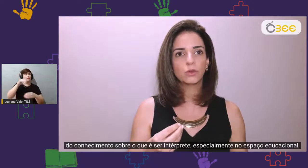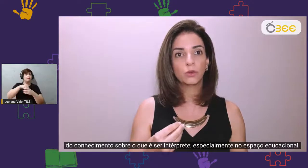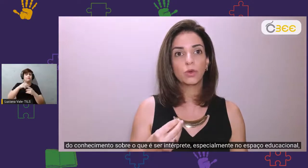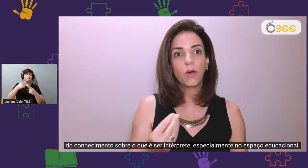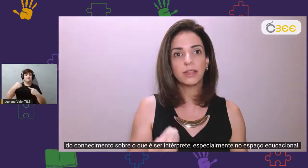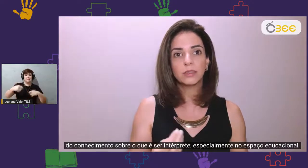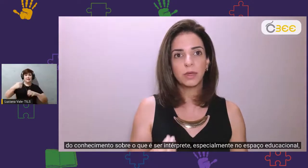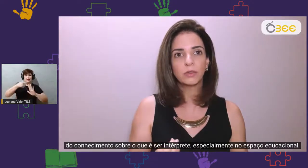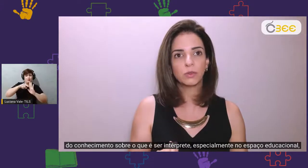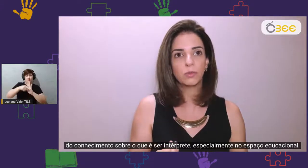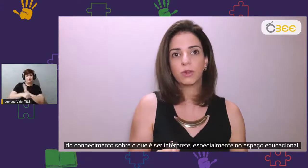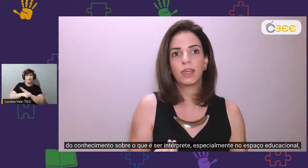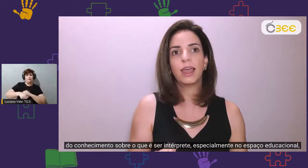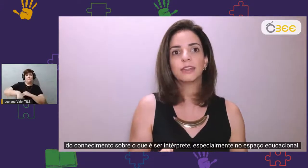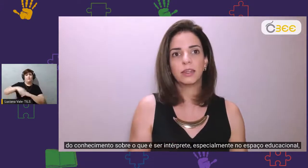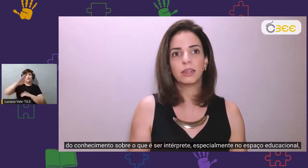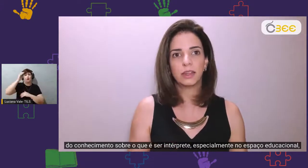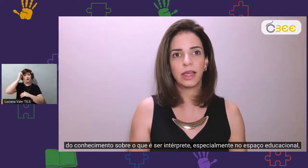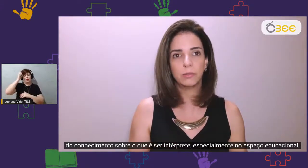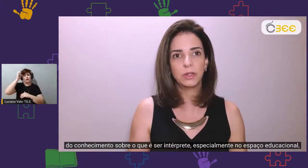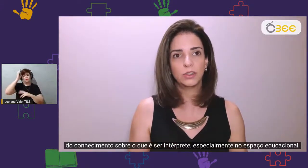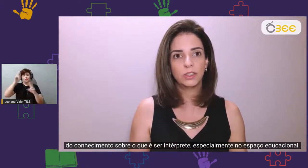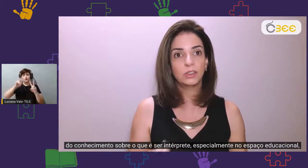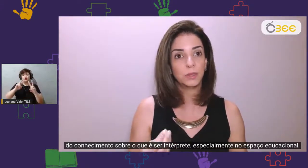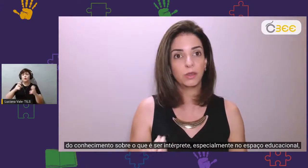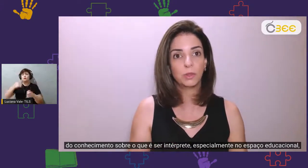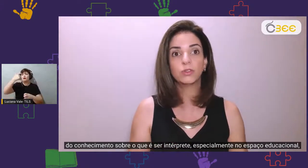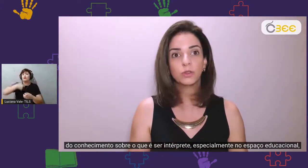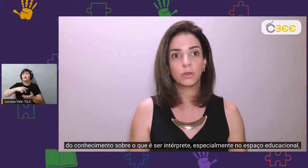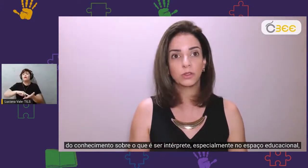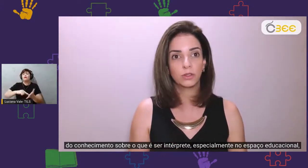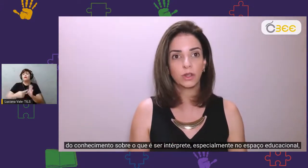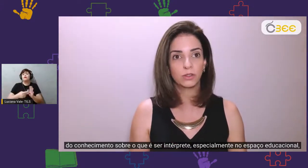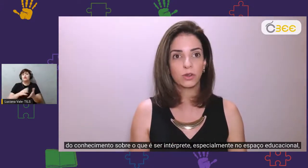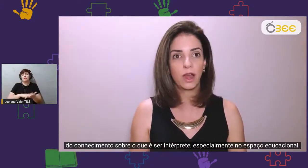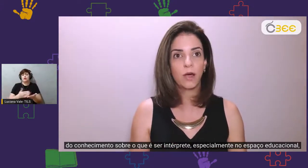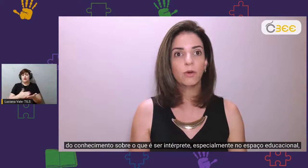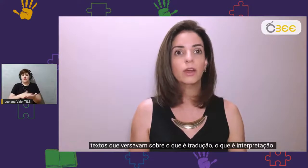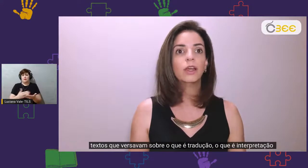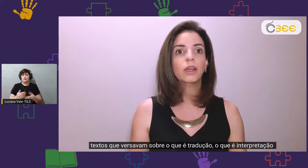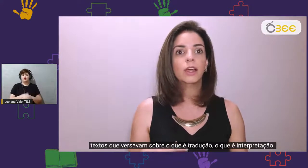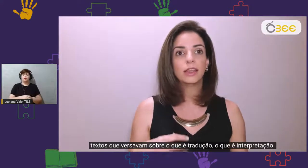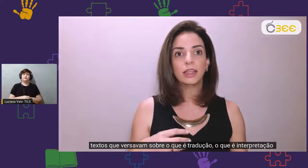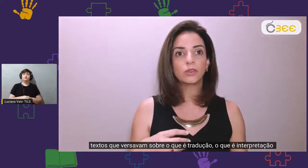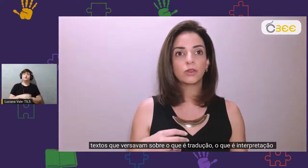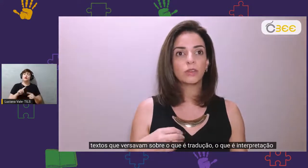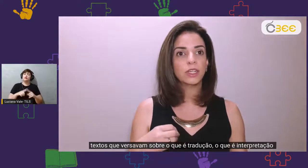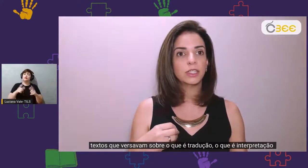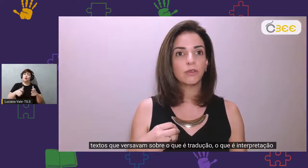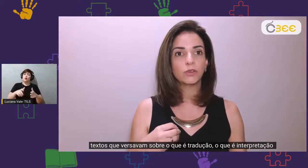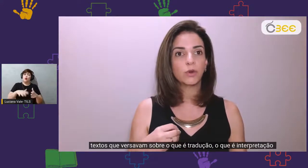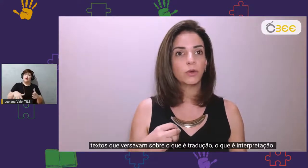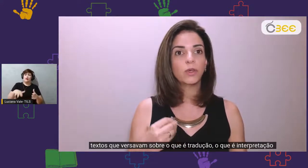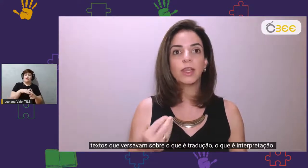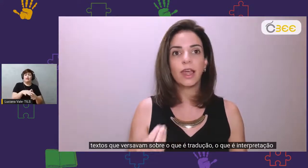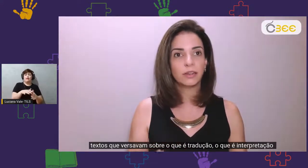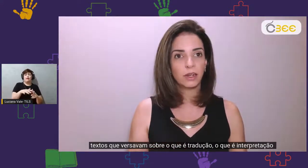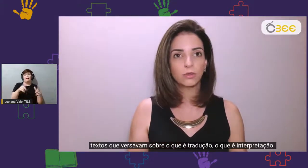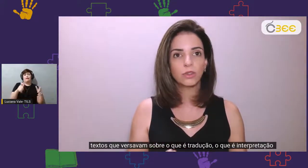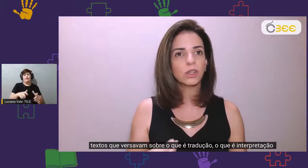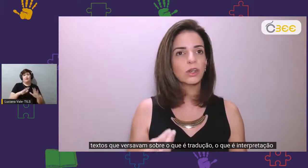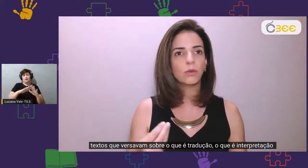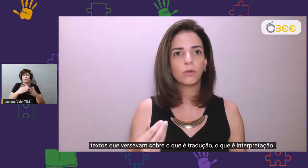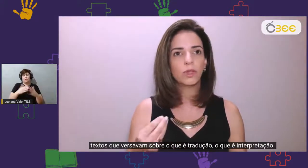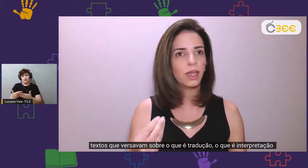aprofundamento do conhecimento sobre o que é ser intérprete, especialmente no espaço educacional, textos que versavam sobre o que